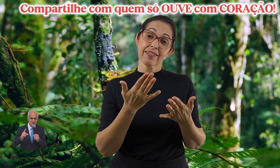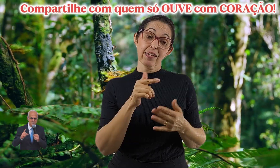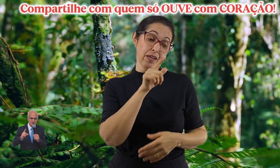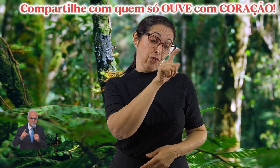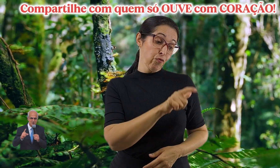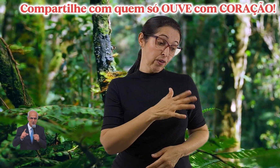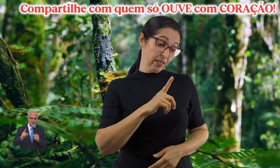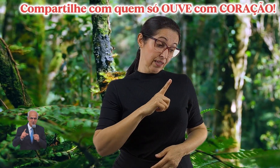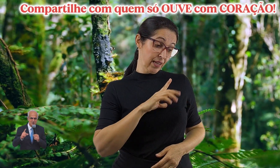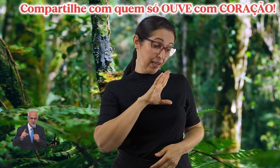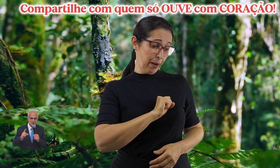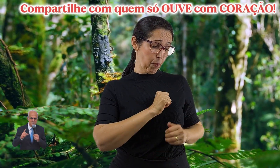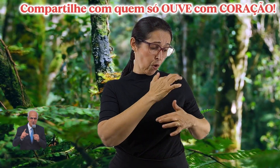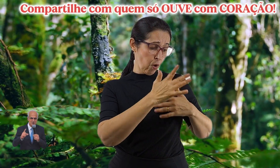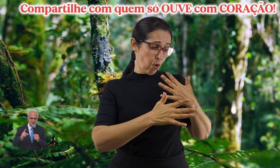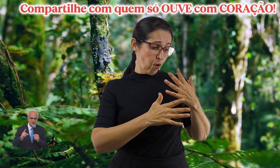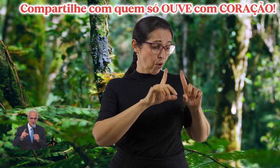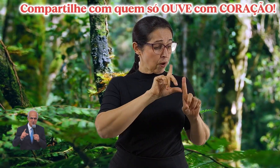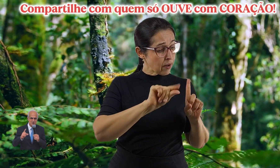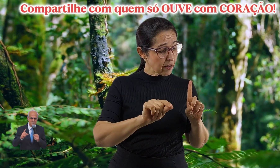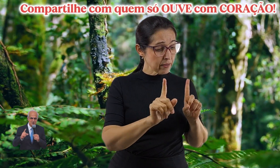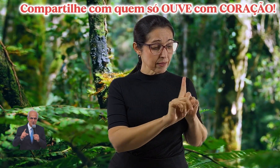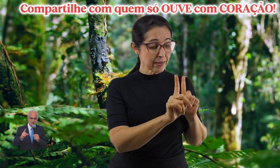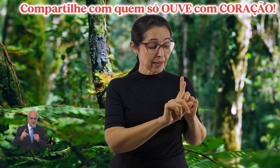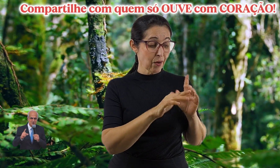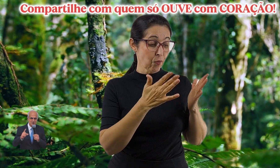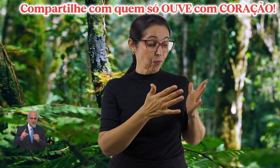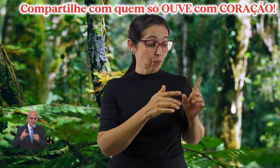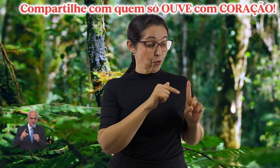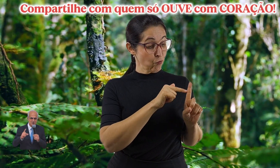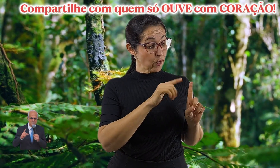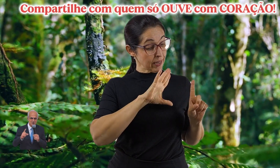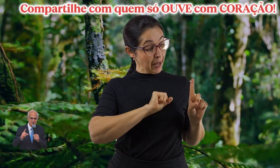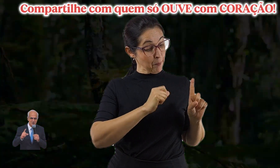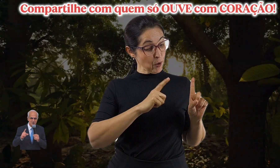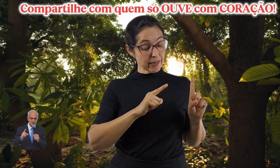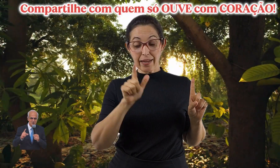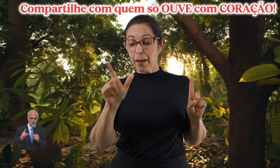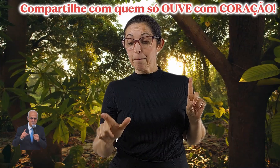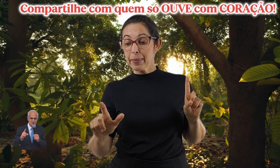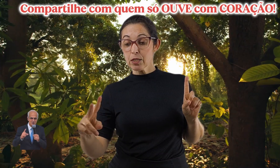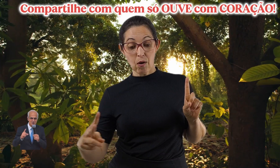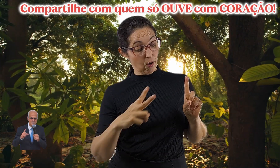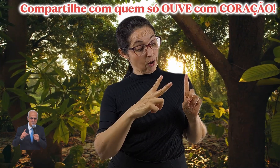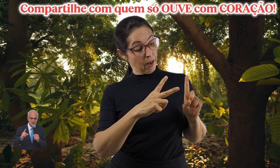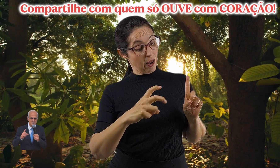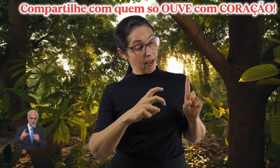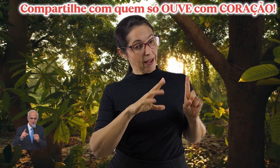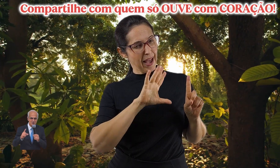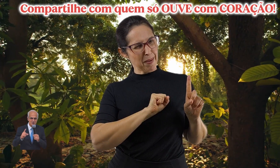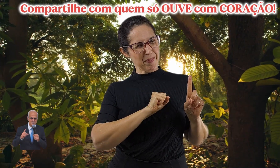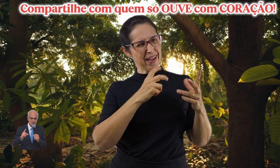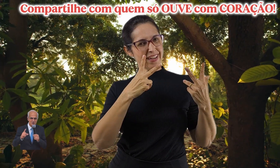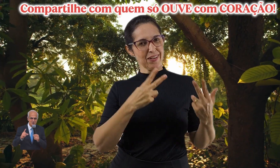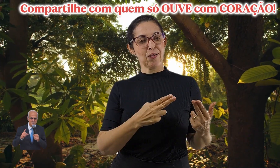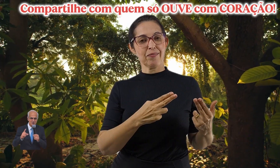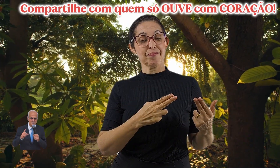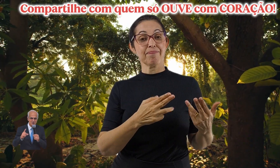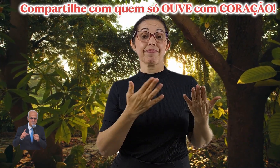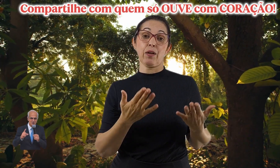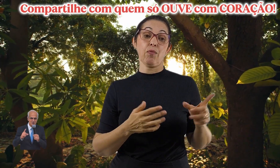está cheia de amor não vai embora não. Porque quem sabe com esse amor da irmã, os outros começam a amar também. A dificuldade